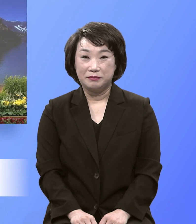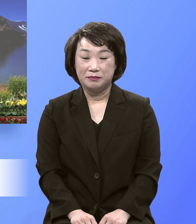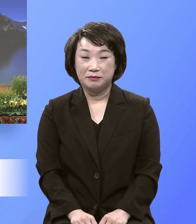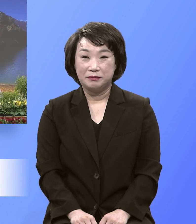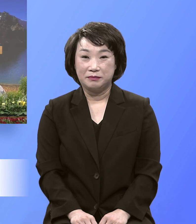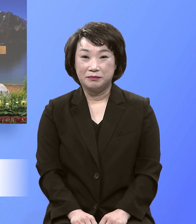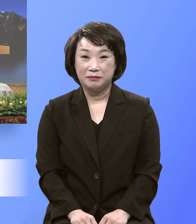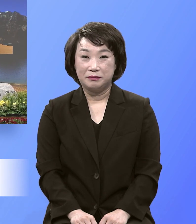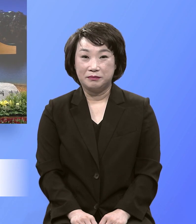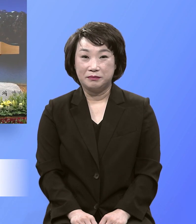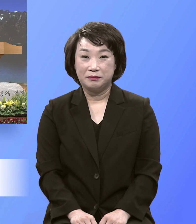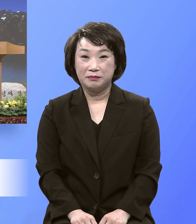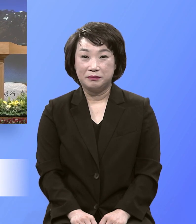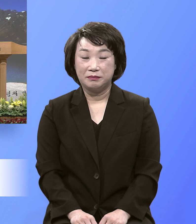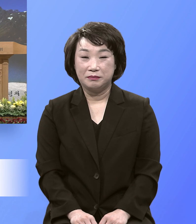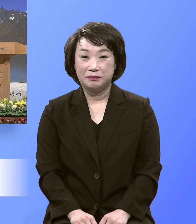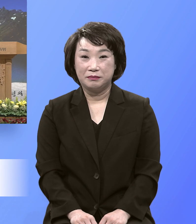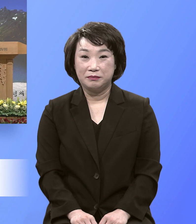예수께서